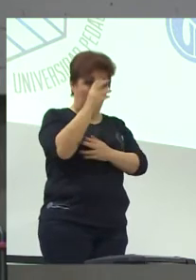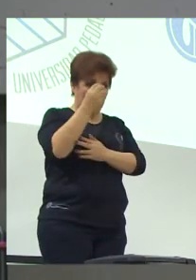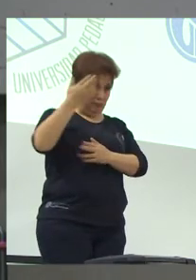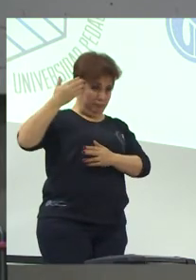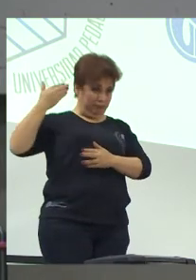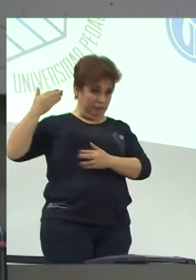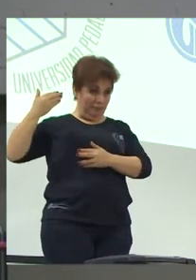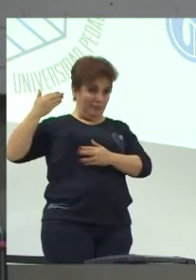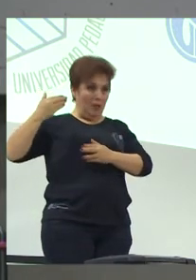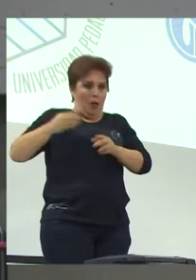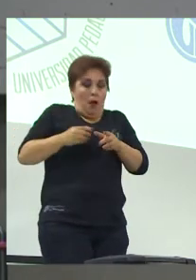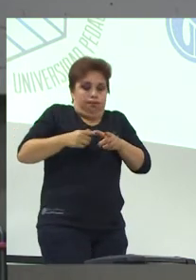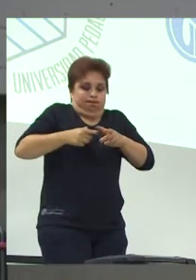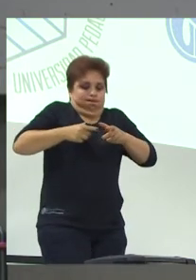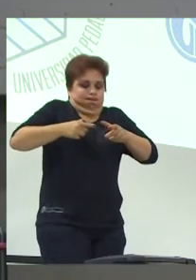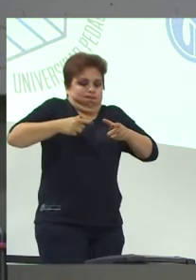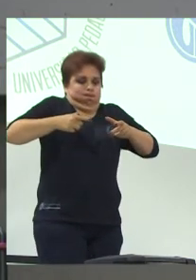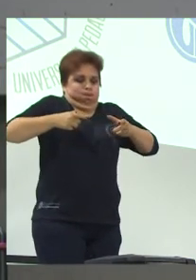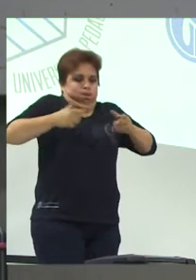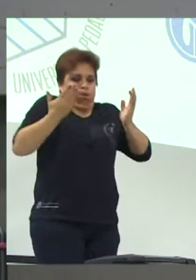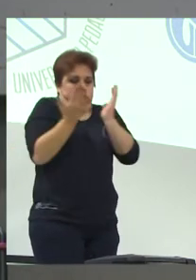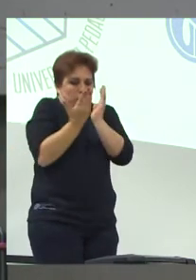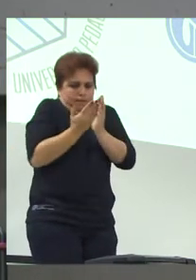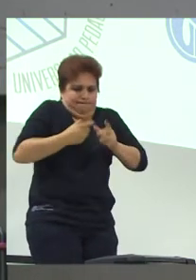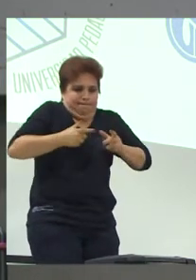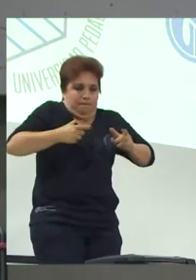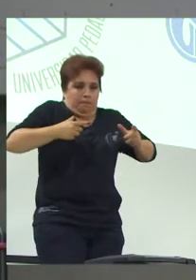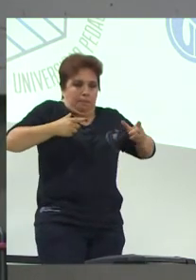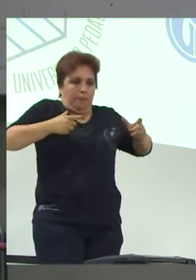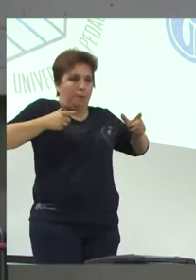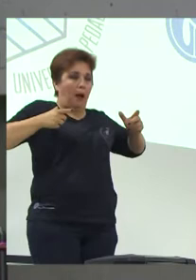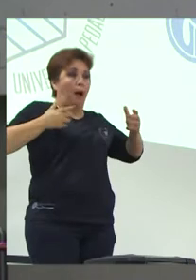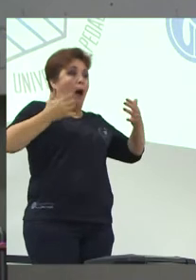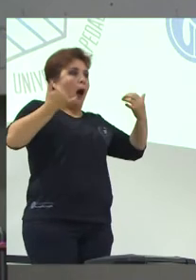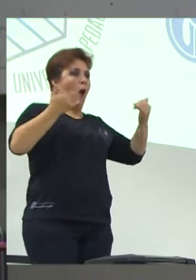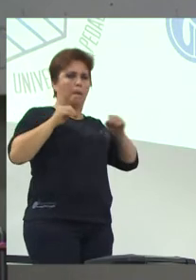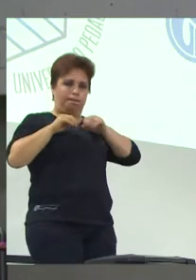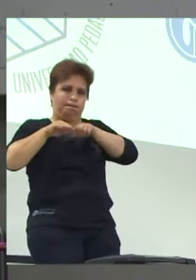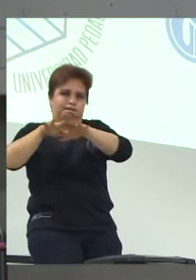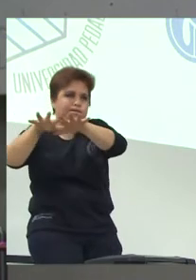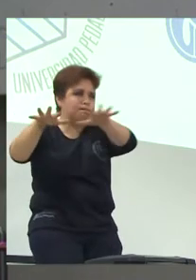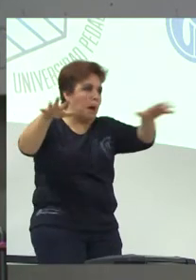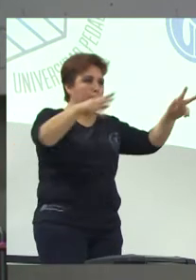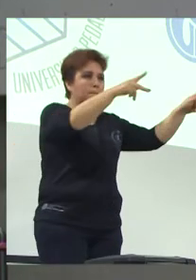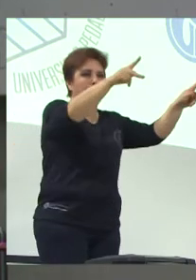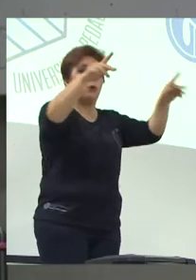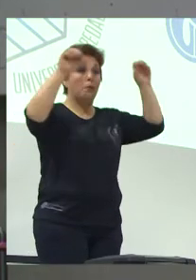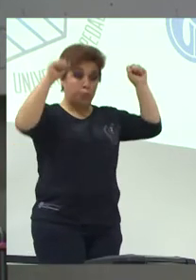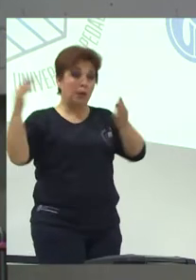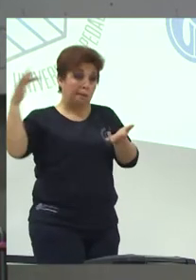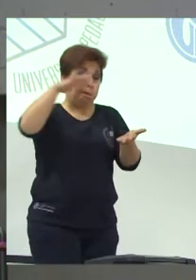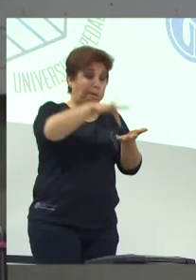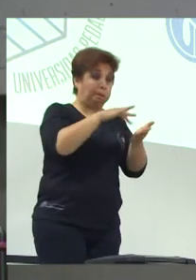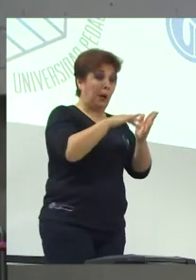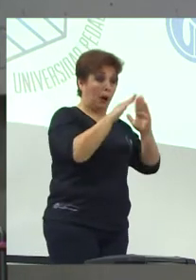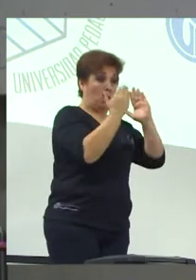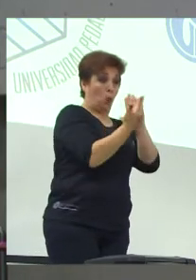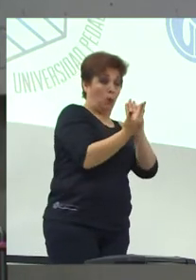e incluyendo a las poblaciones que habían estado marginadas del proceso escolar